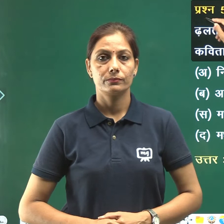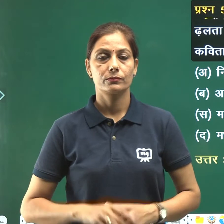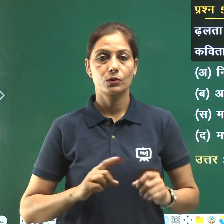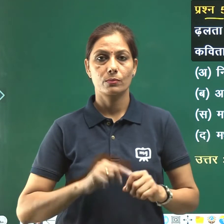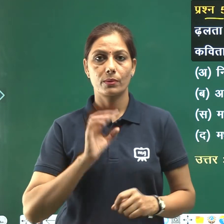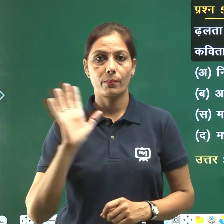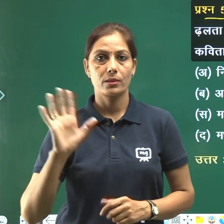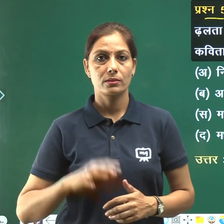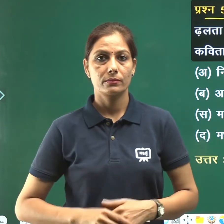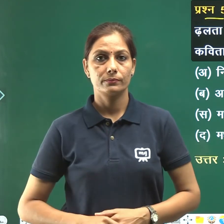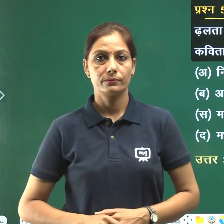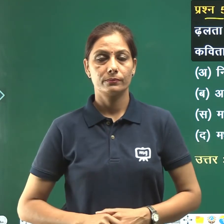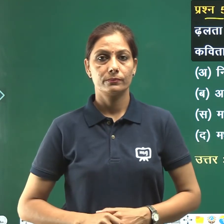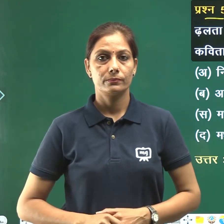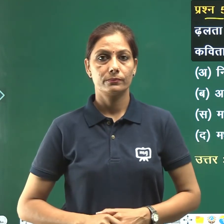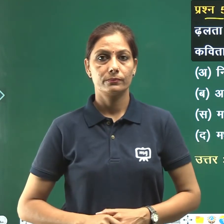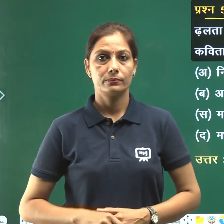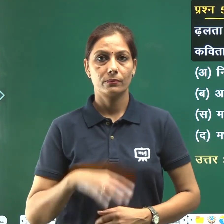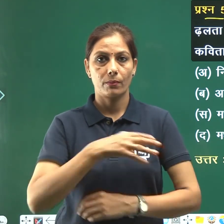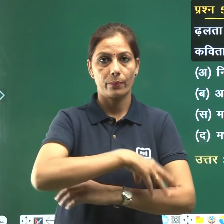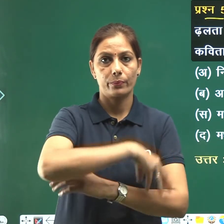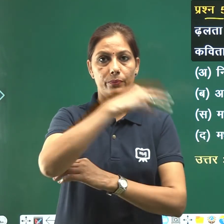प्रश्न 5, दिन